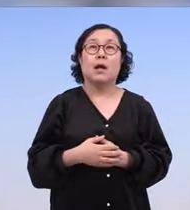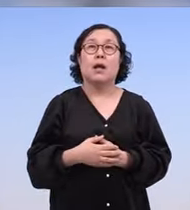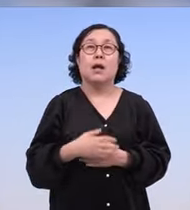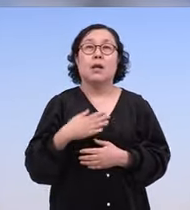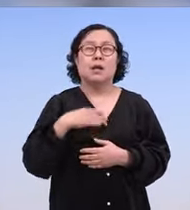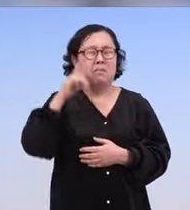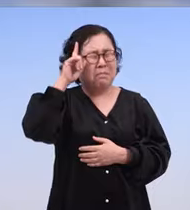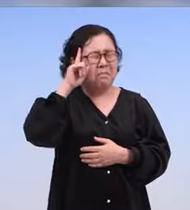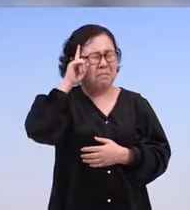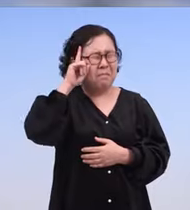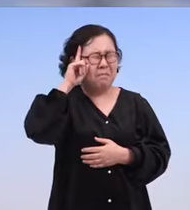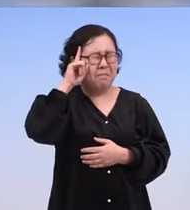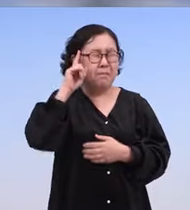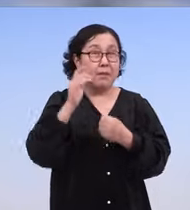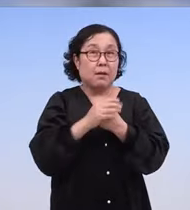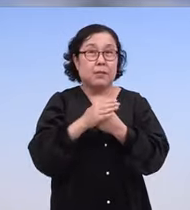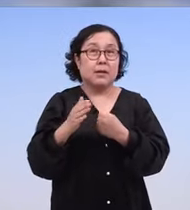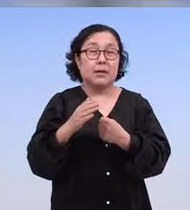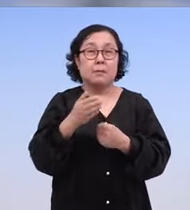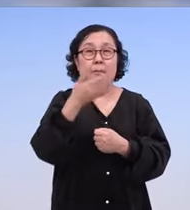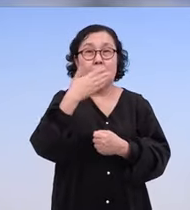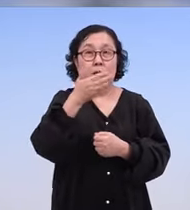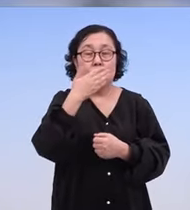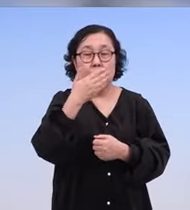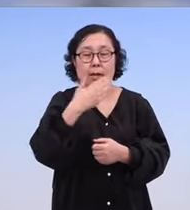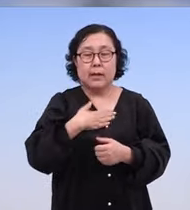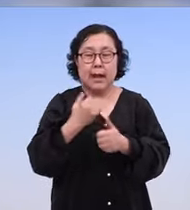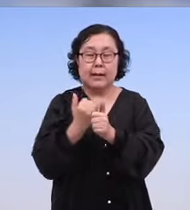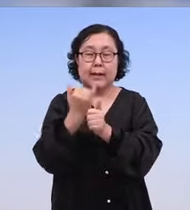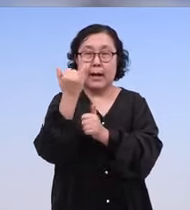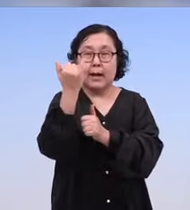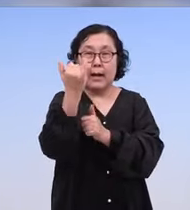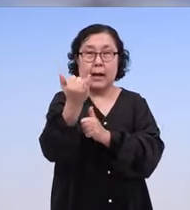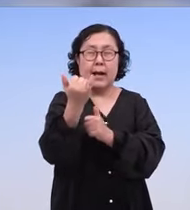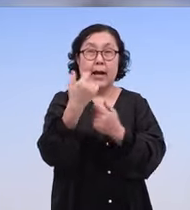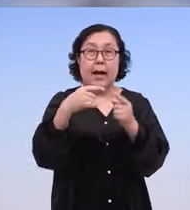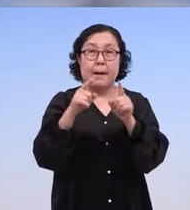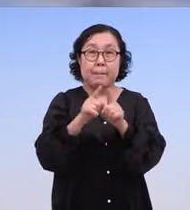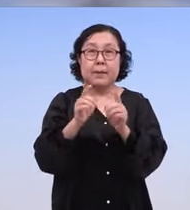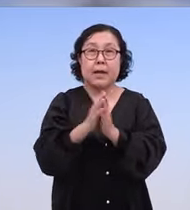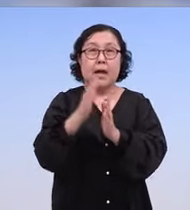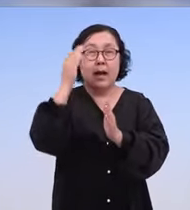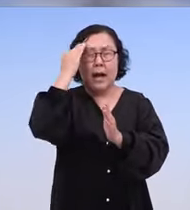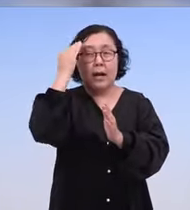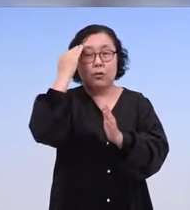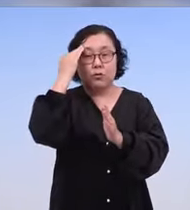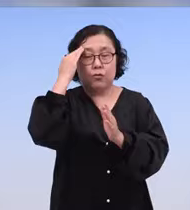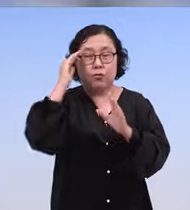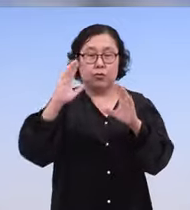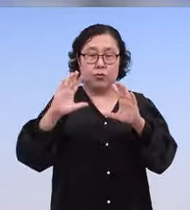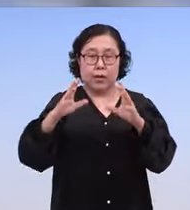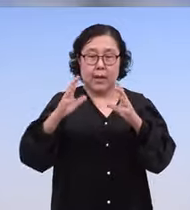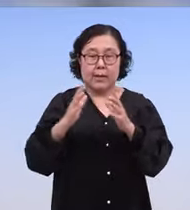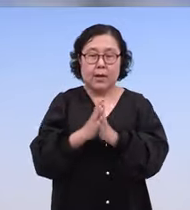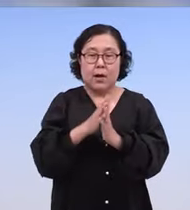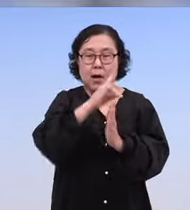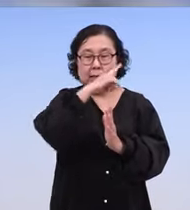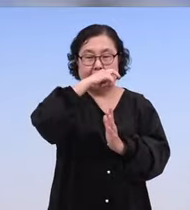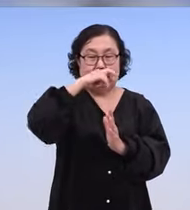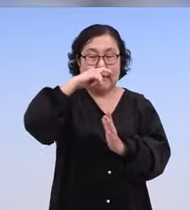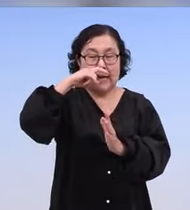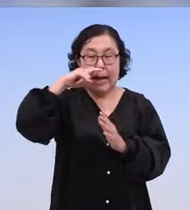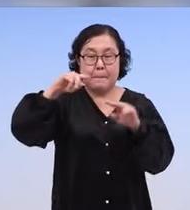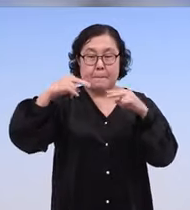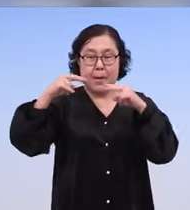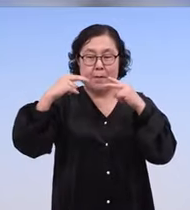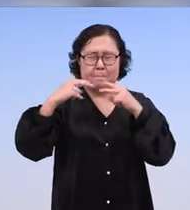막 스트레스 쌓이면 먹는 게 최고잖아요. 그래서 이제 제 아내하고 같이 뭐 우리나라에서 짜장면 제일 맛있게 하는